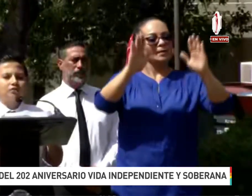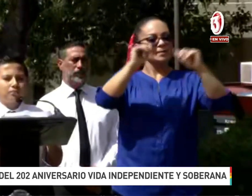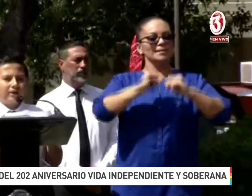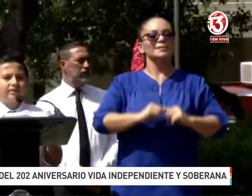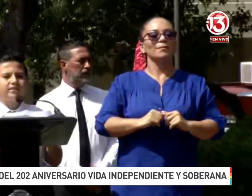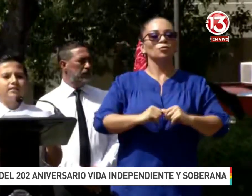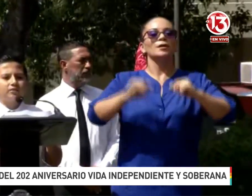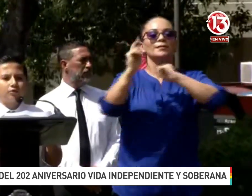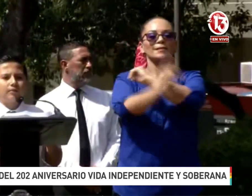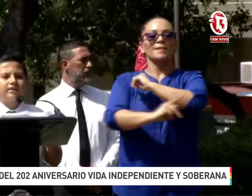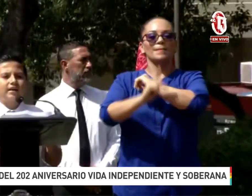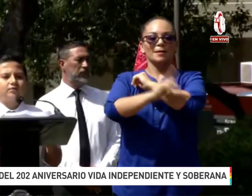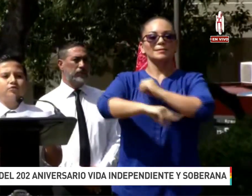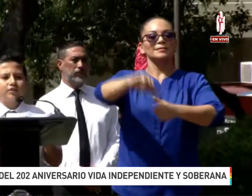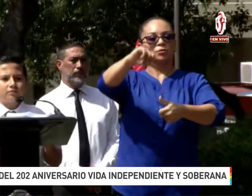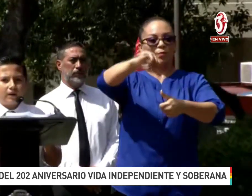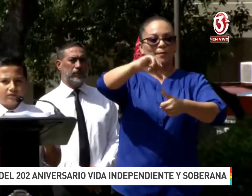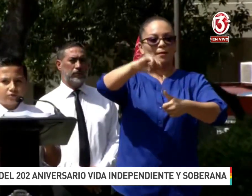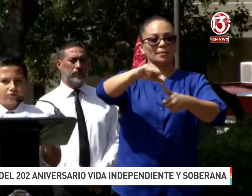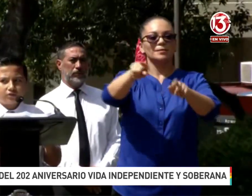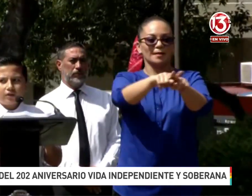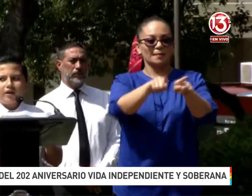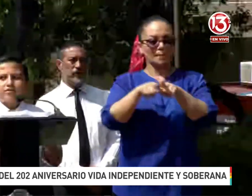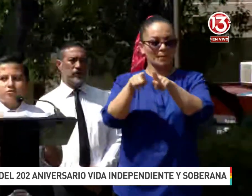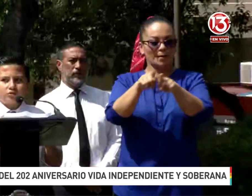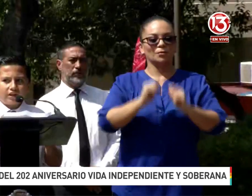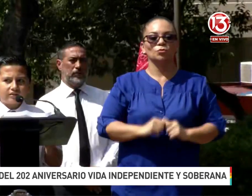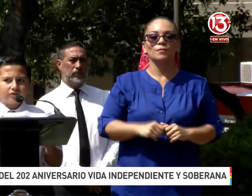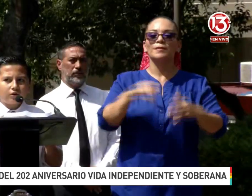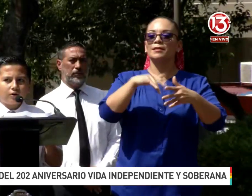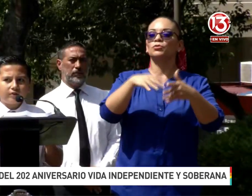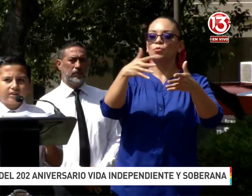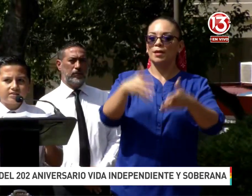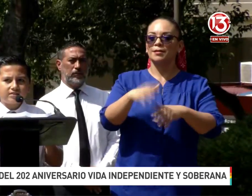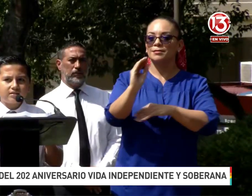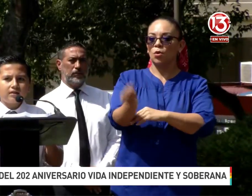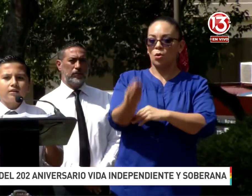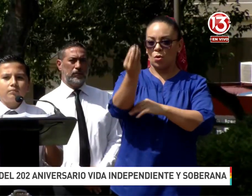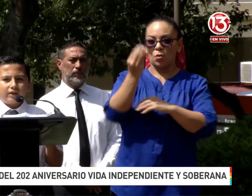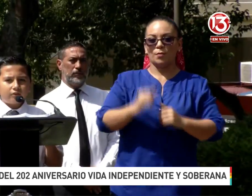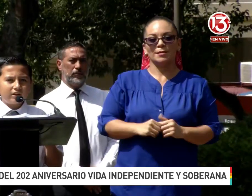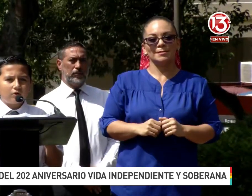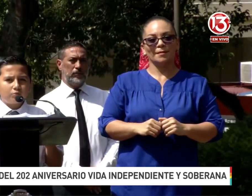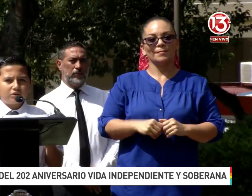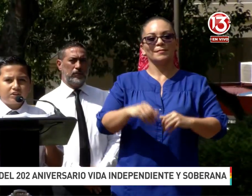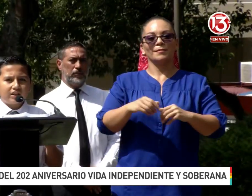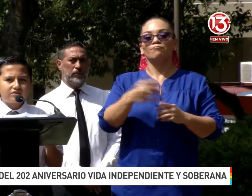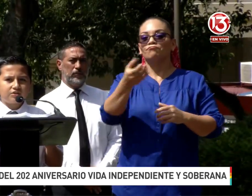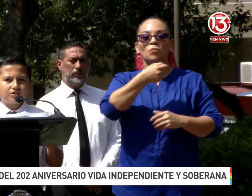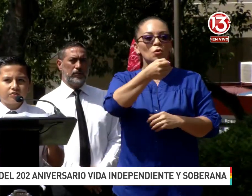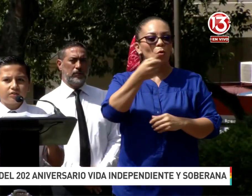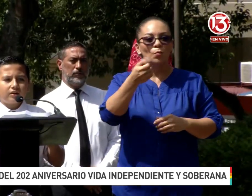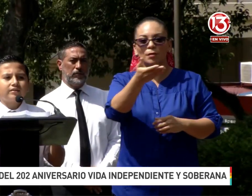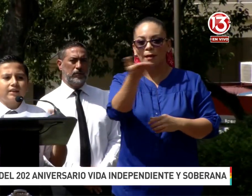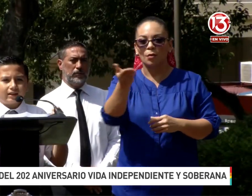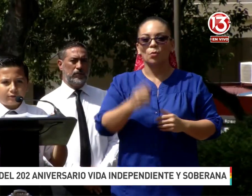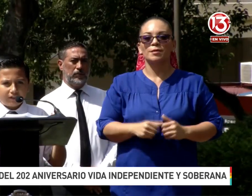de los países centroamericanos hermanos, estudiantes jóvenes, medios de